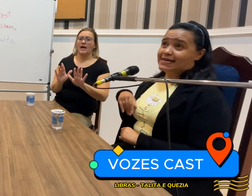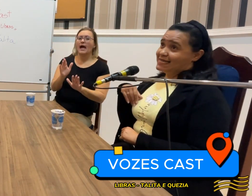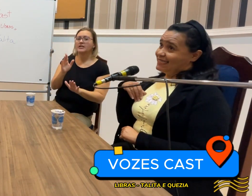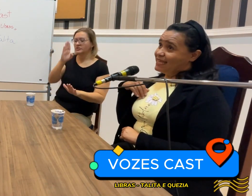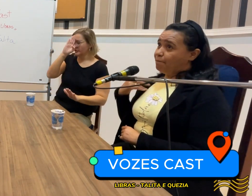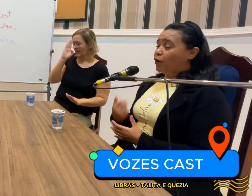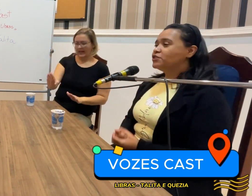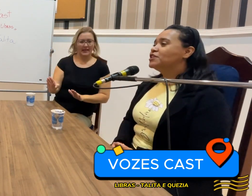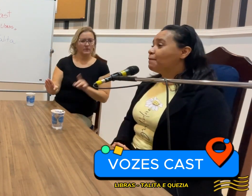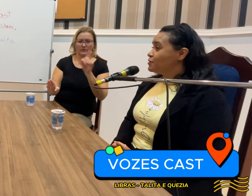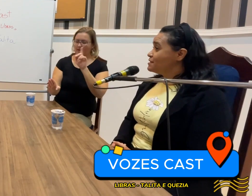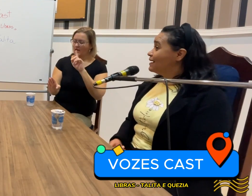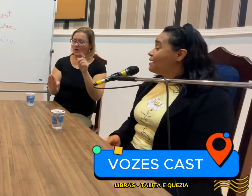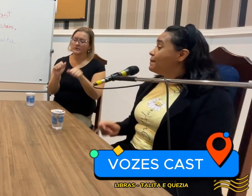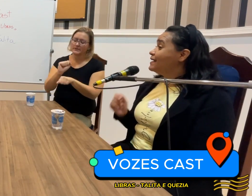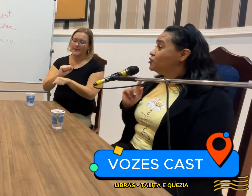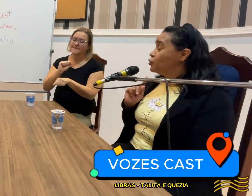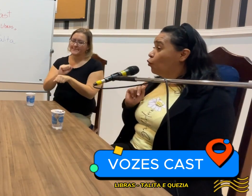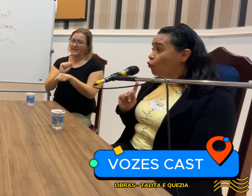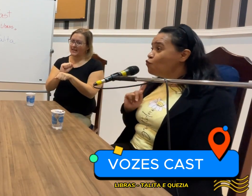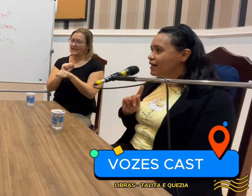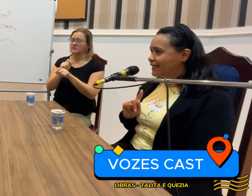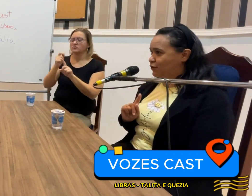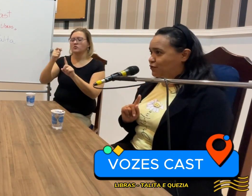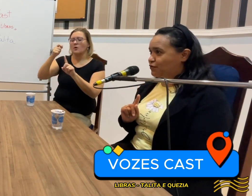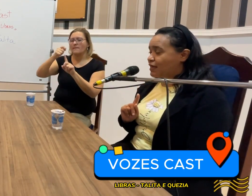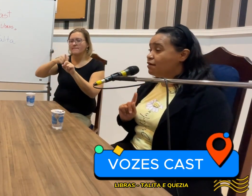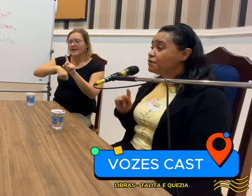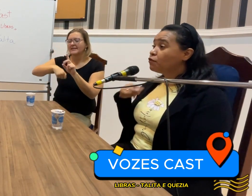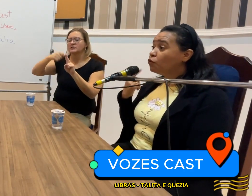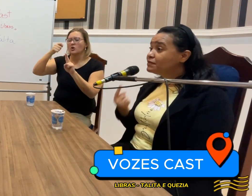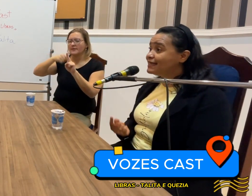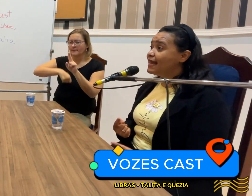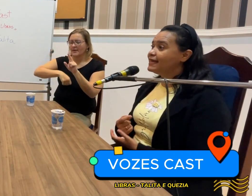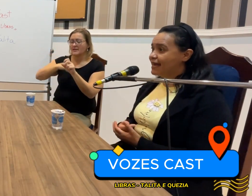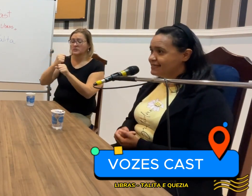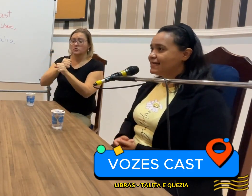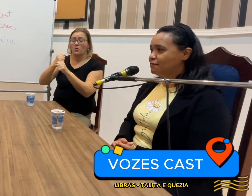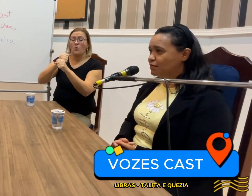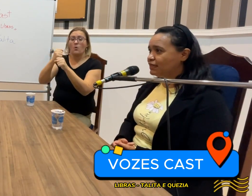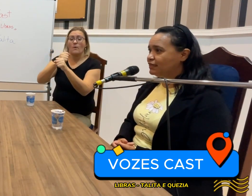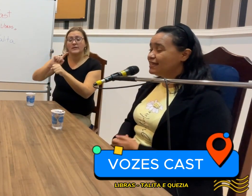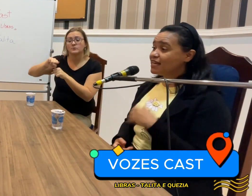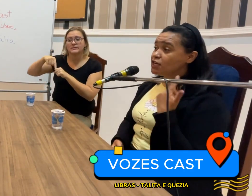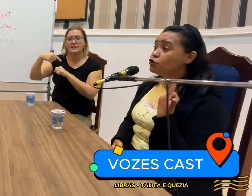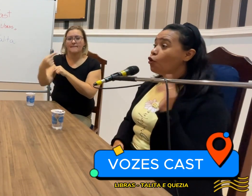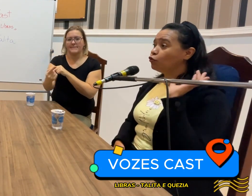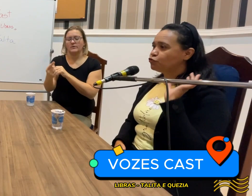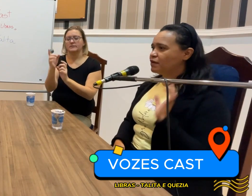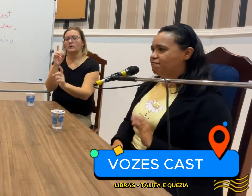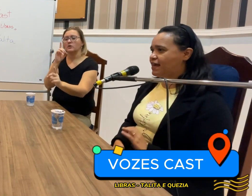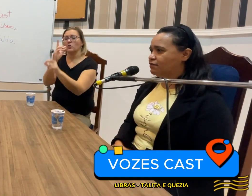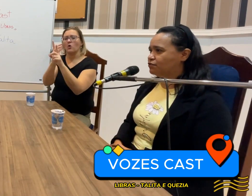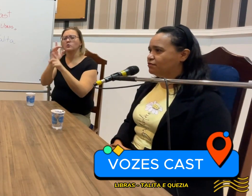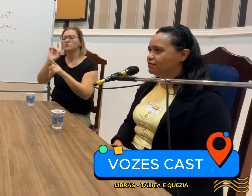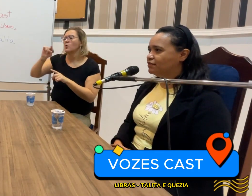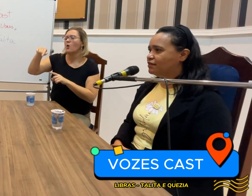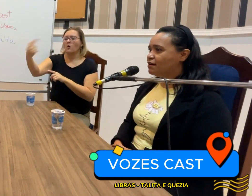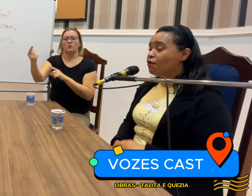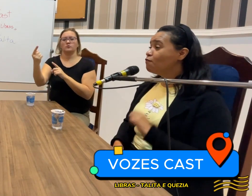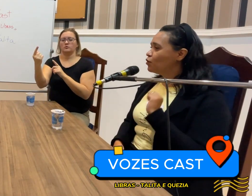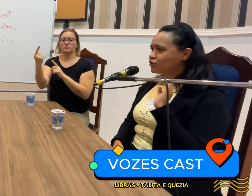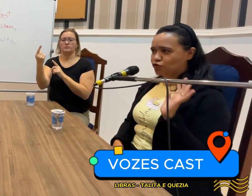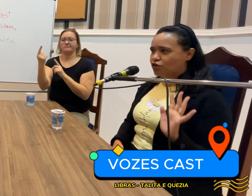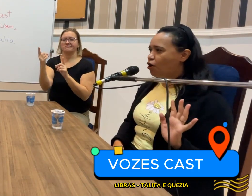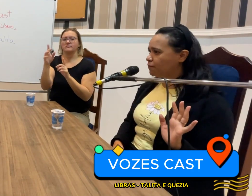Sim. Depois de aproximadamente 1 ano, eu encontrei essa irmã em outro evento.